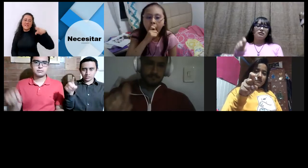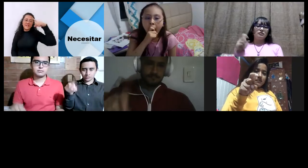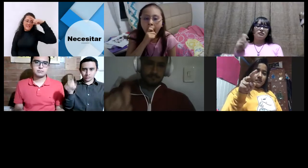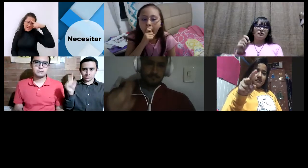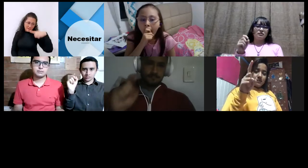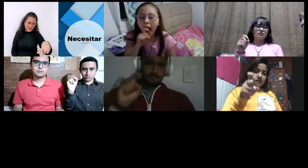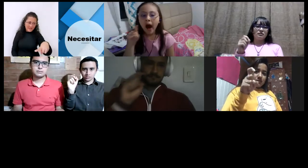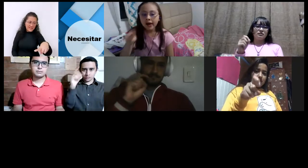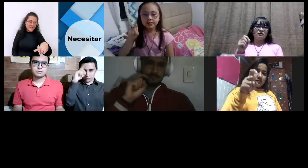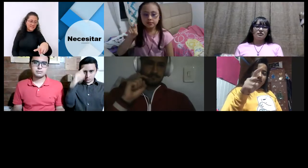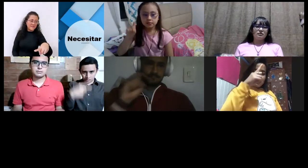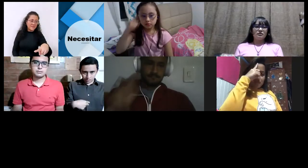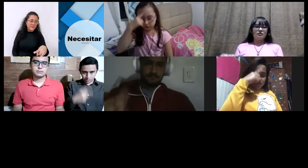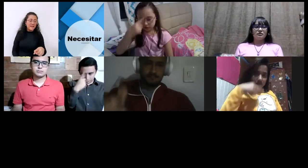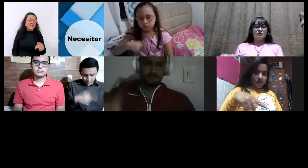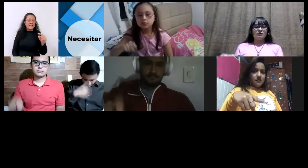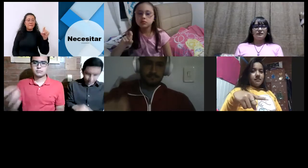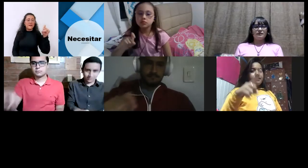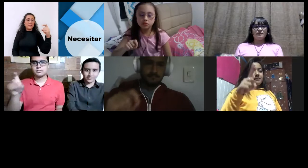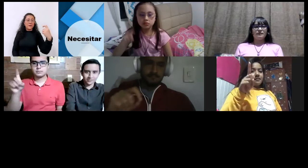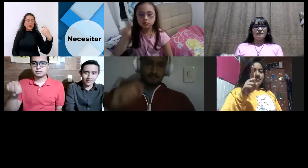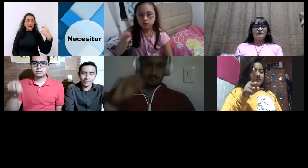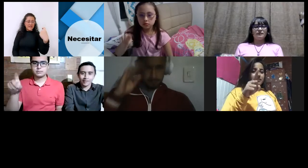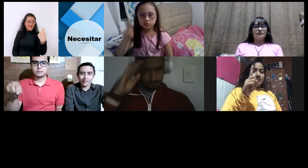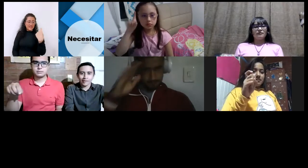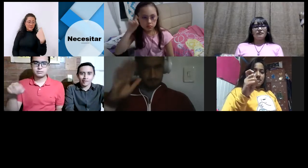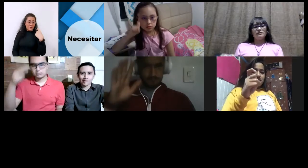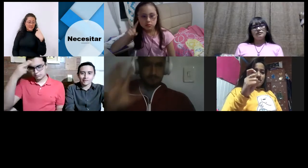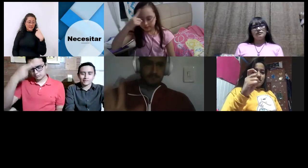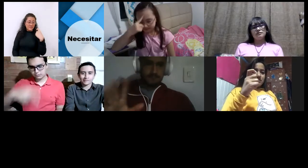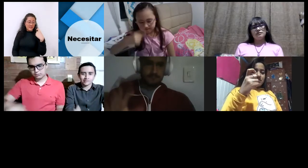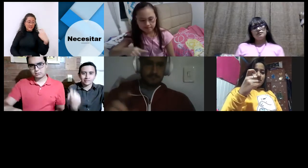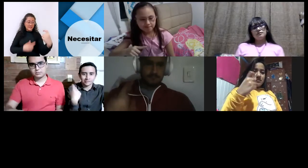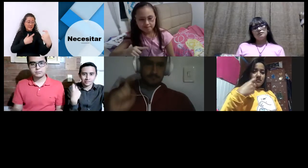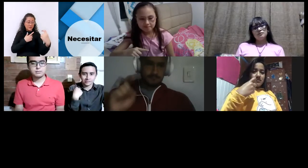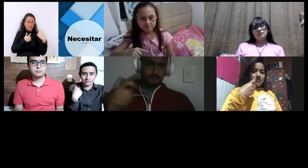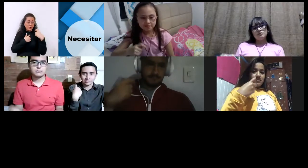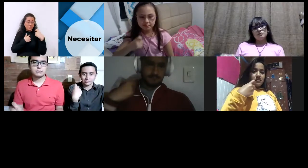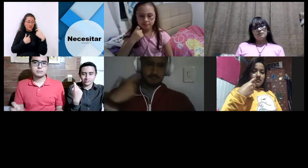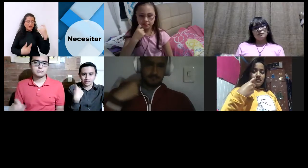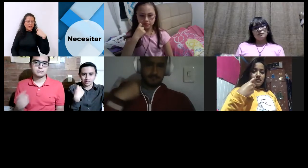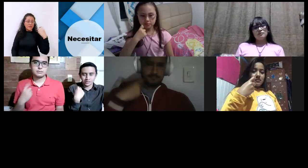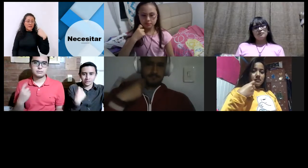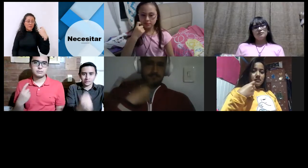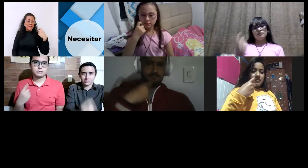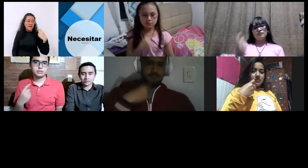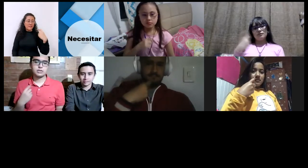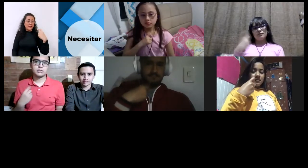necesitas arrepentirse. También podemos hacer, si lo hacemos hacia el frente, hacia nosotros, estamos hablando de